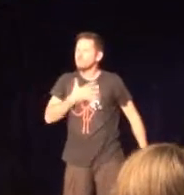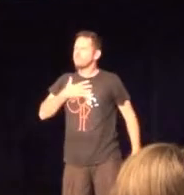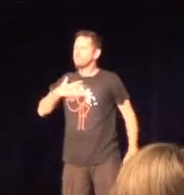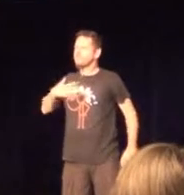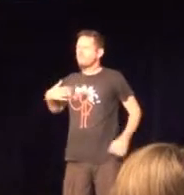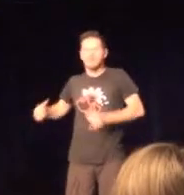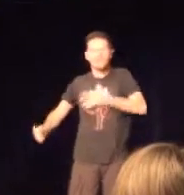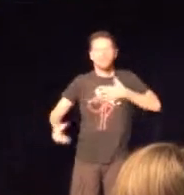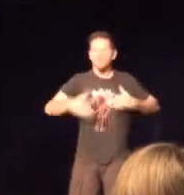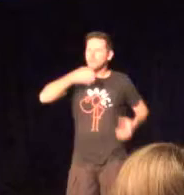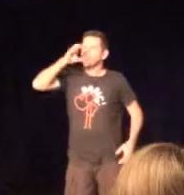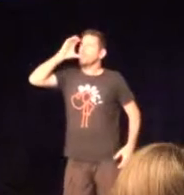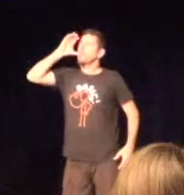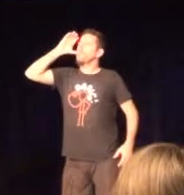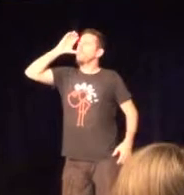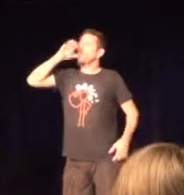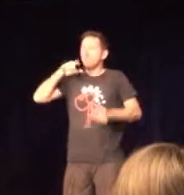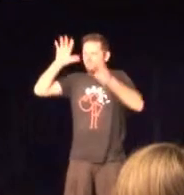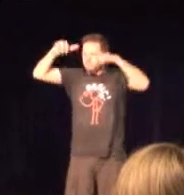de ricochets